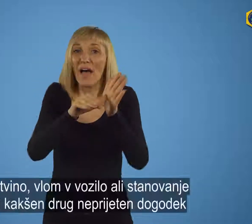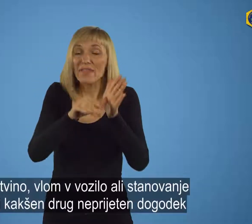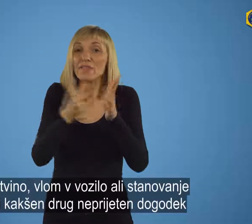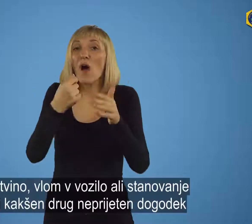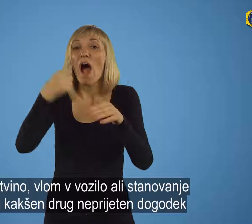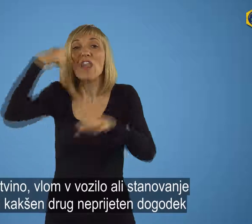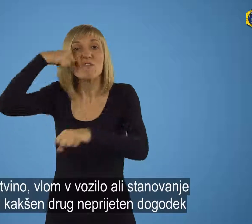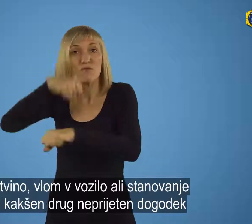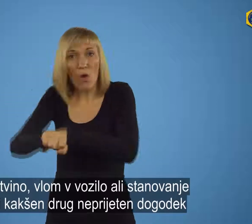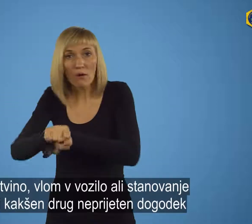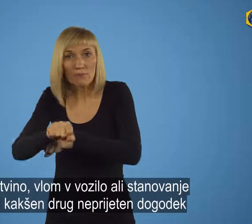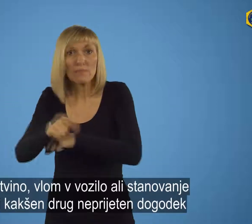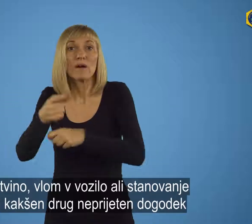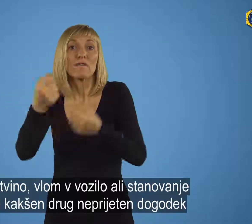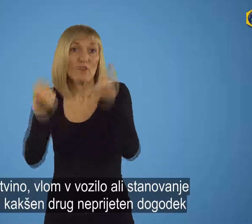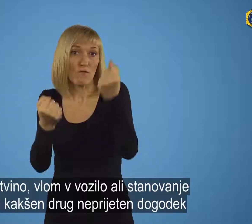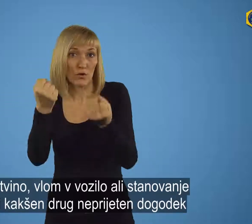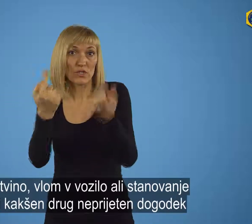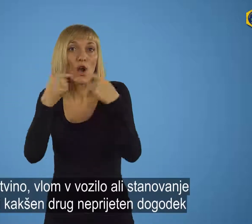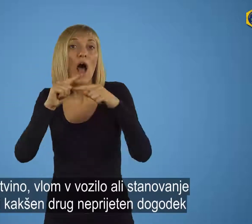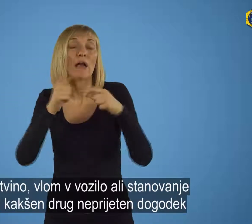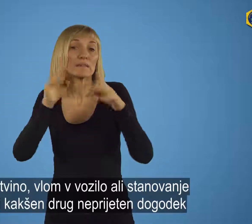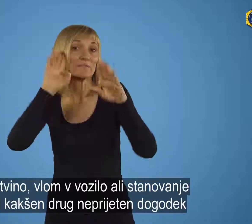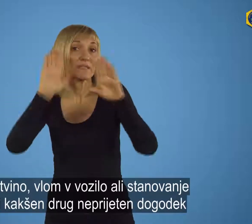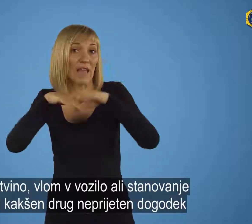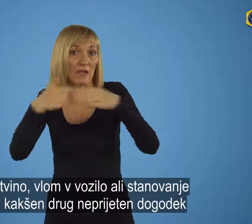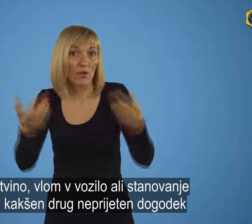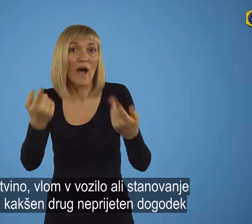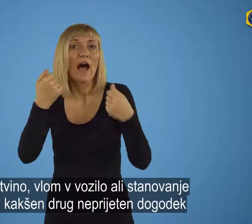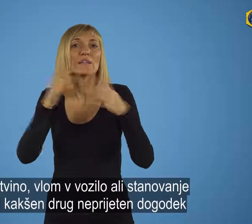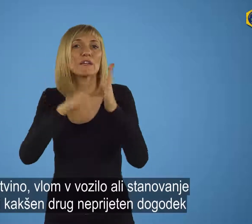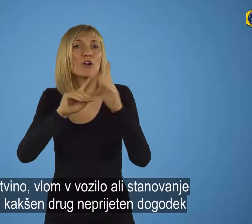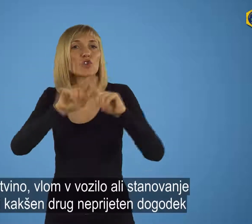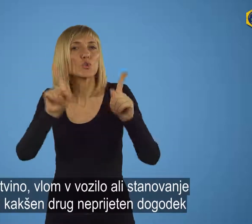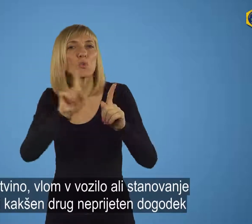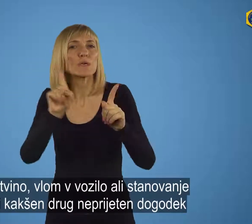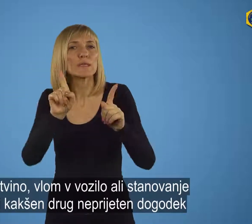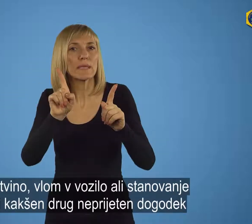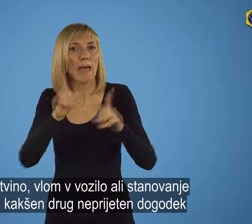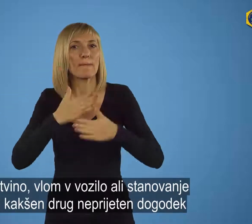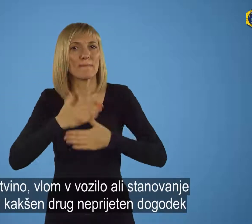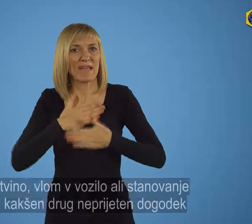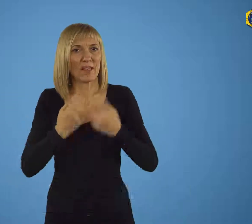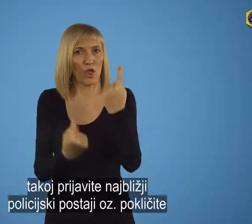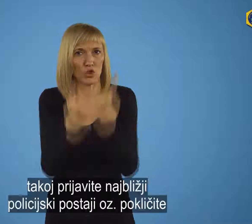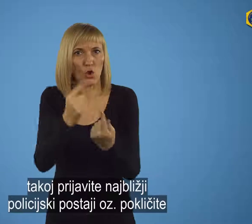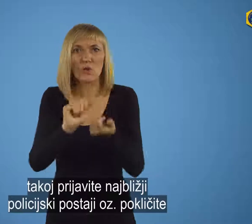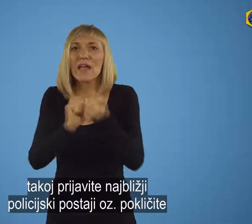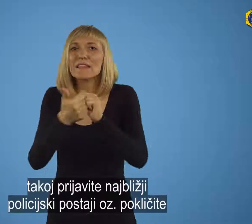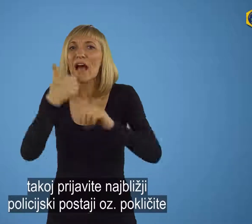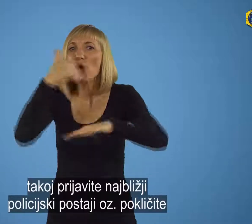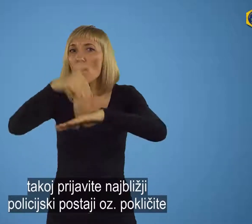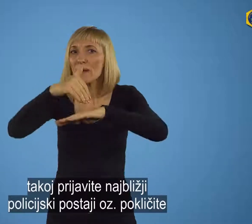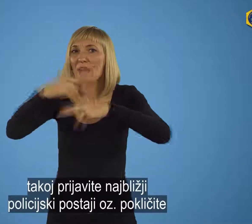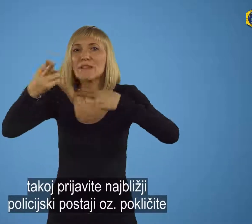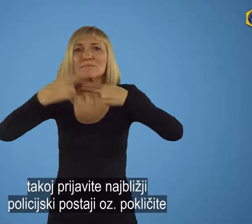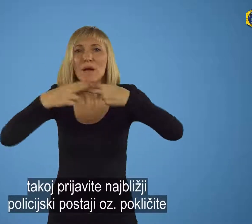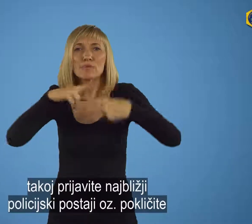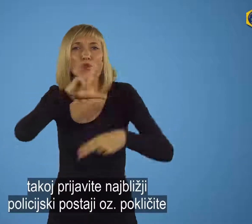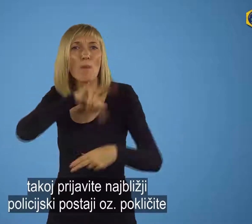Tatvino, vlom v vozilo ali stanovanje ali kakšen drug neprijeten dogodek takoj prijavite najbližji policijski postaji